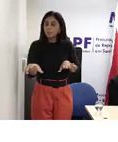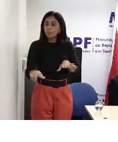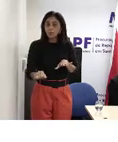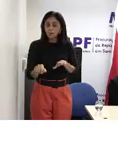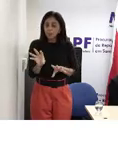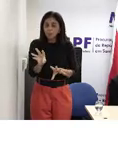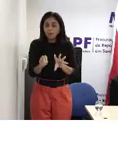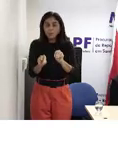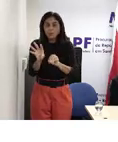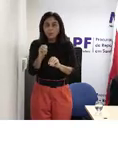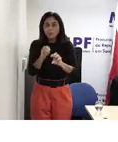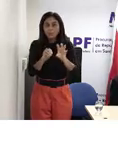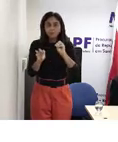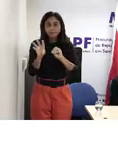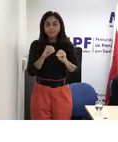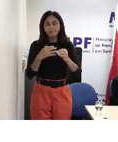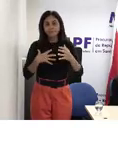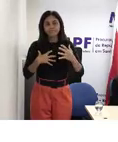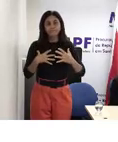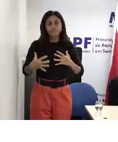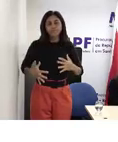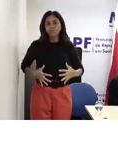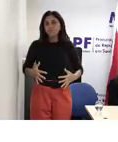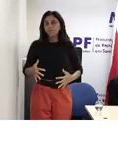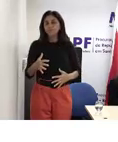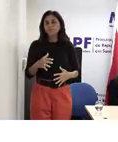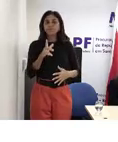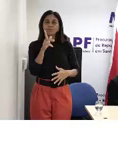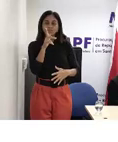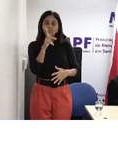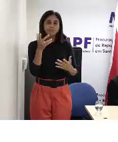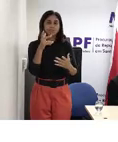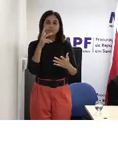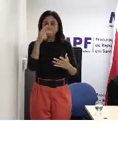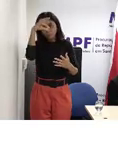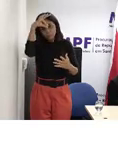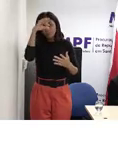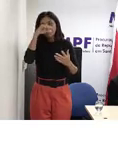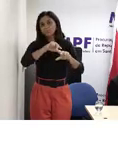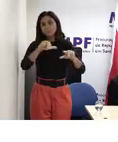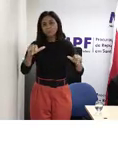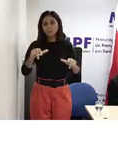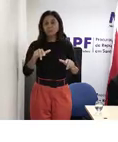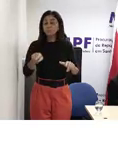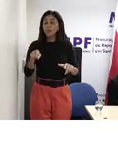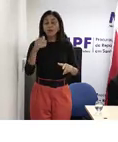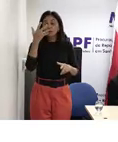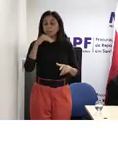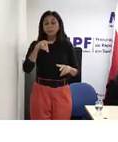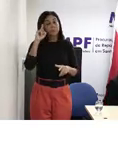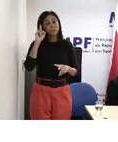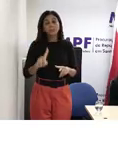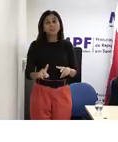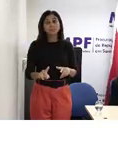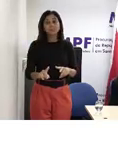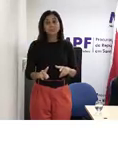ele que foi esse caso aqui a esposa chega em casa a esposa chega em